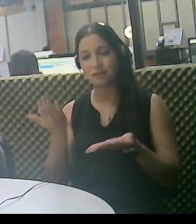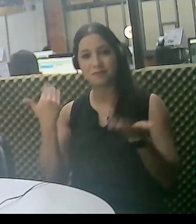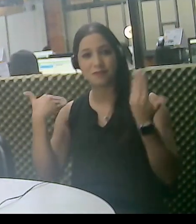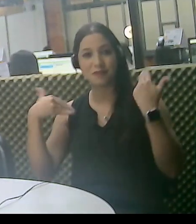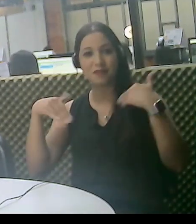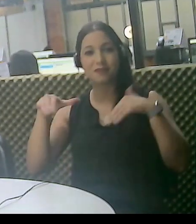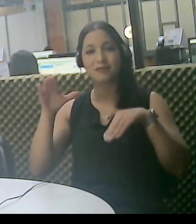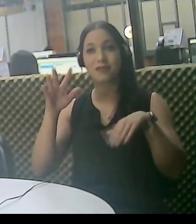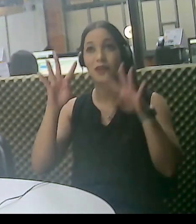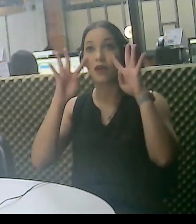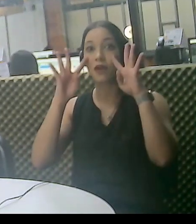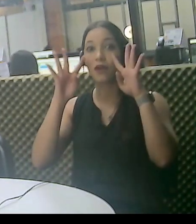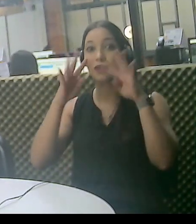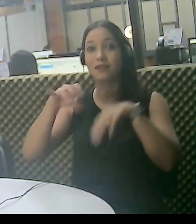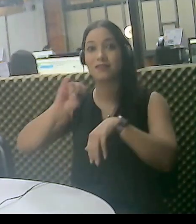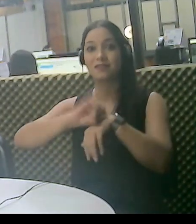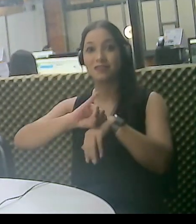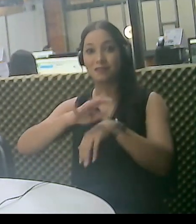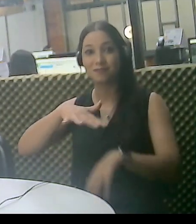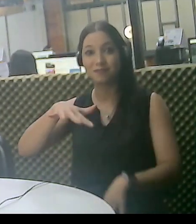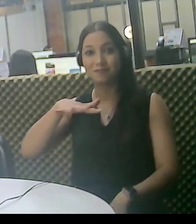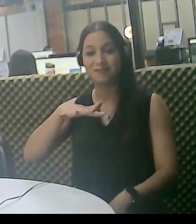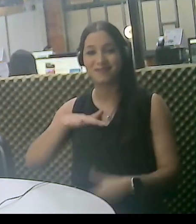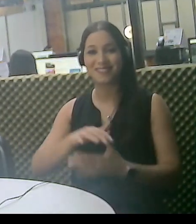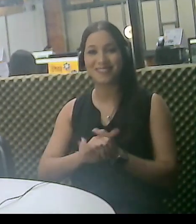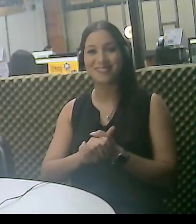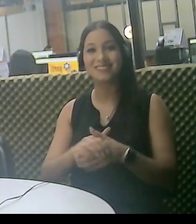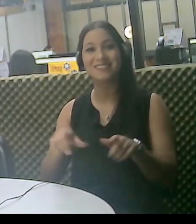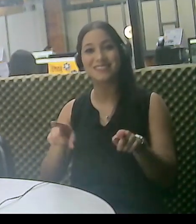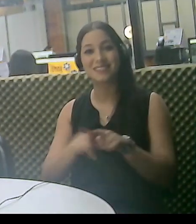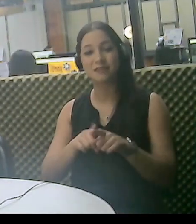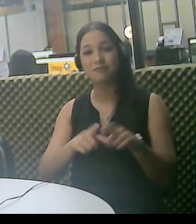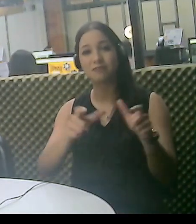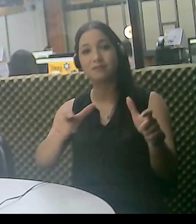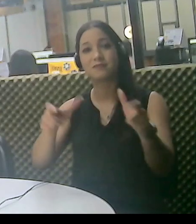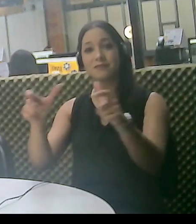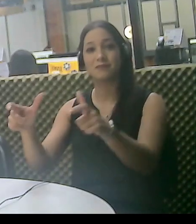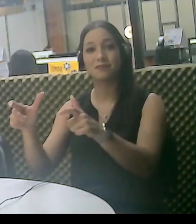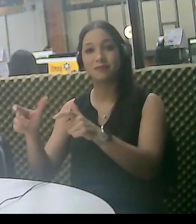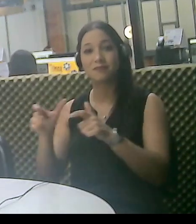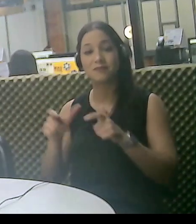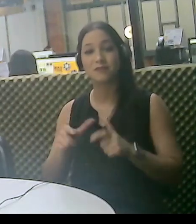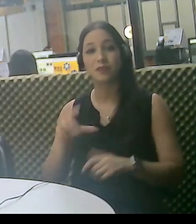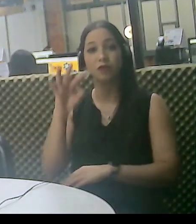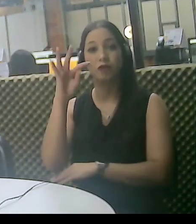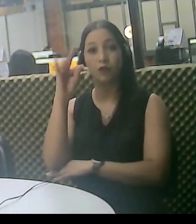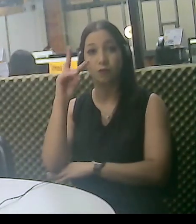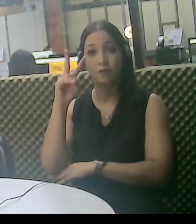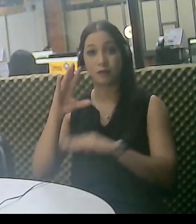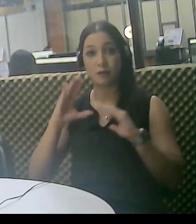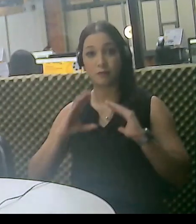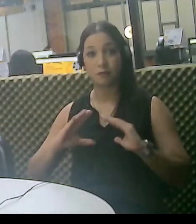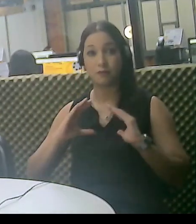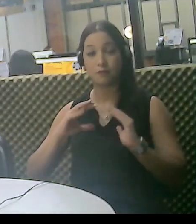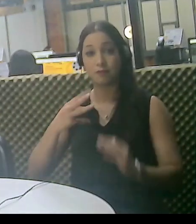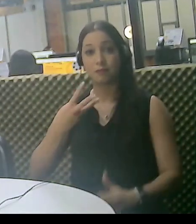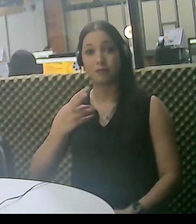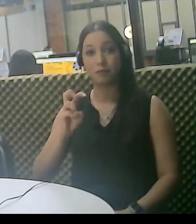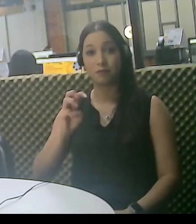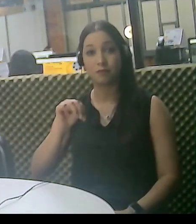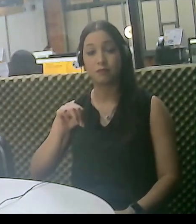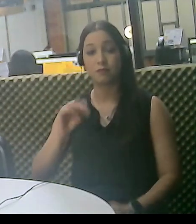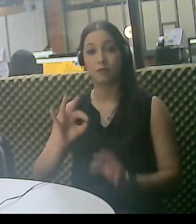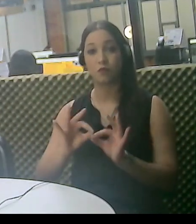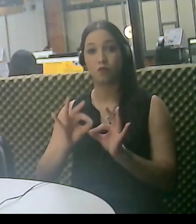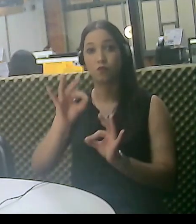voltinha bem atenta ali pelo centro da cidade. E também outros espaços, né? Na Praça Tubal Vilela, por exemplo, são 35 metros de